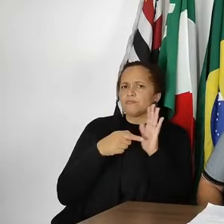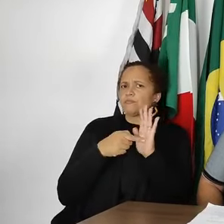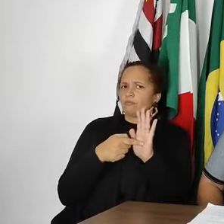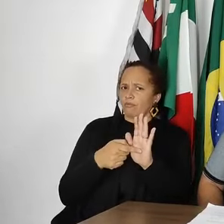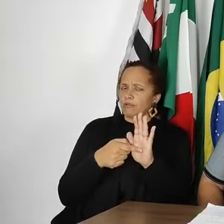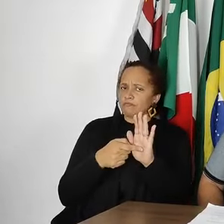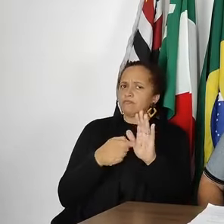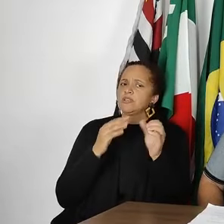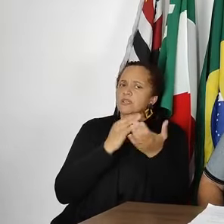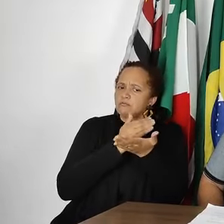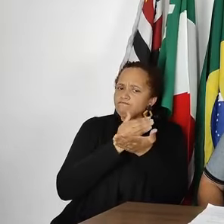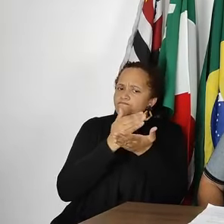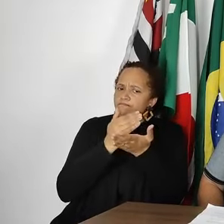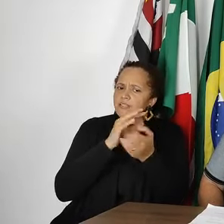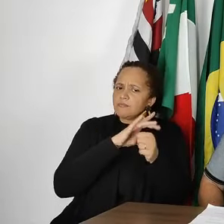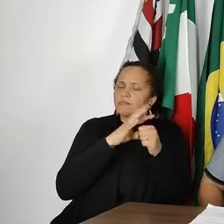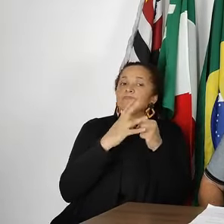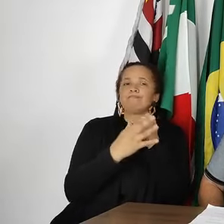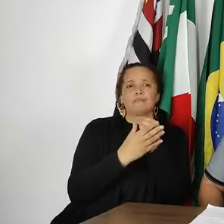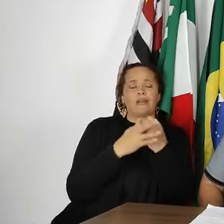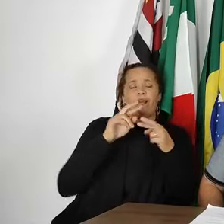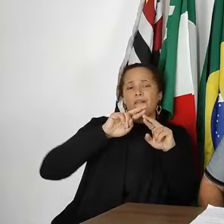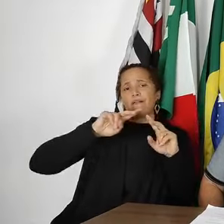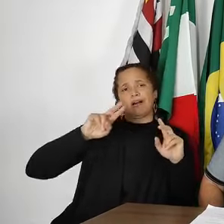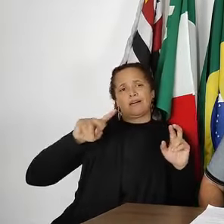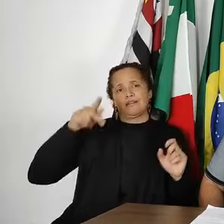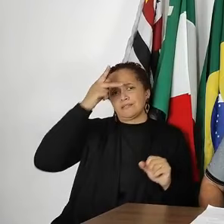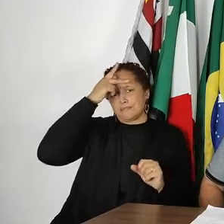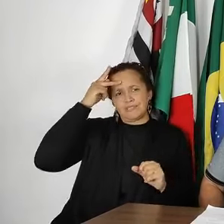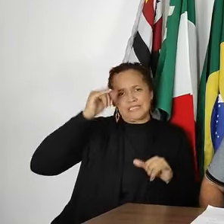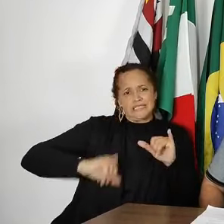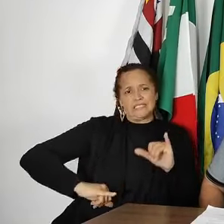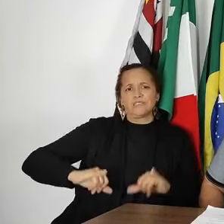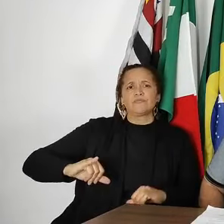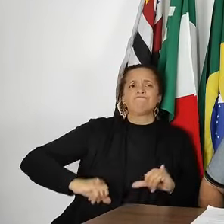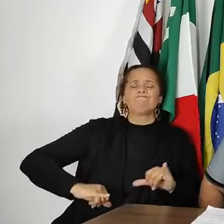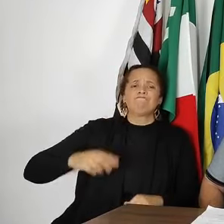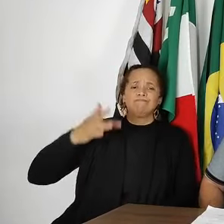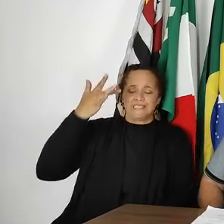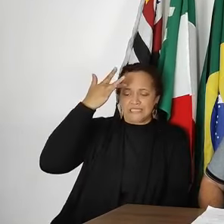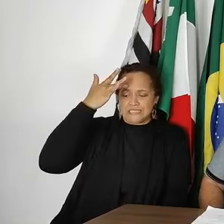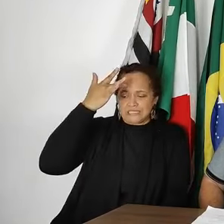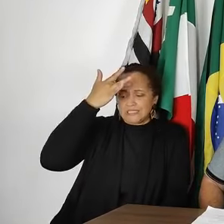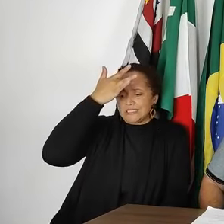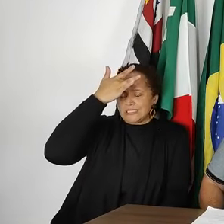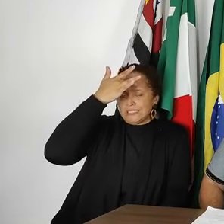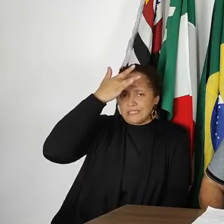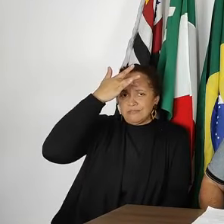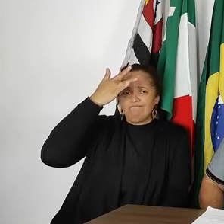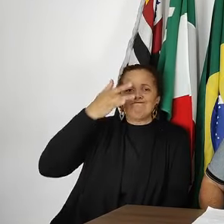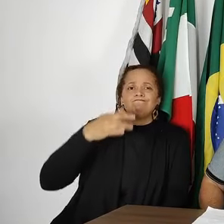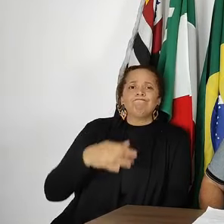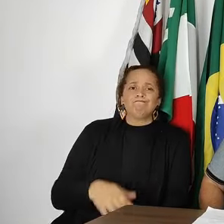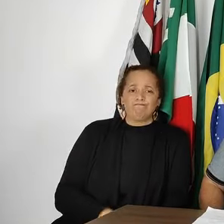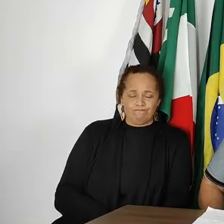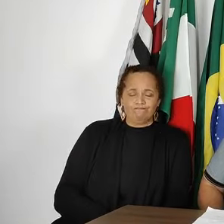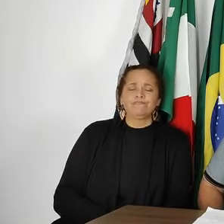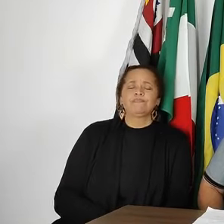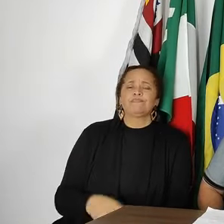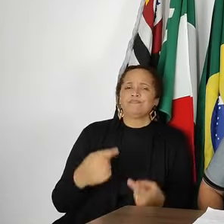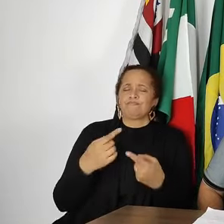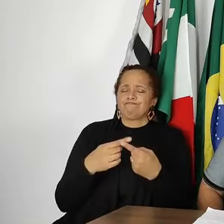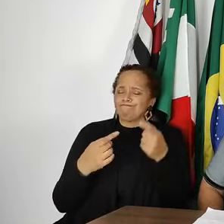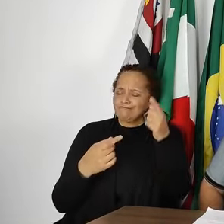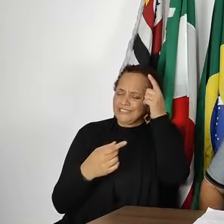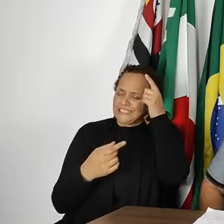pandemia, muitas pessoas têm sofrido com a saúde mental, com um ataque,